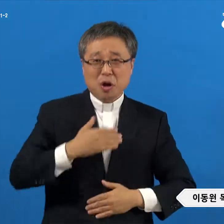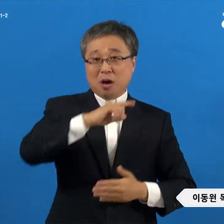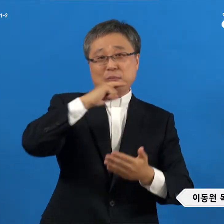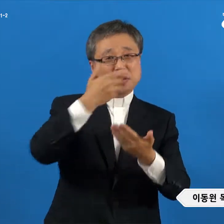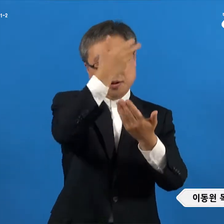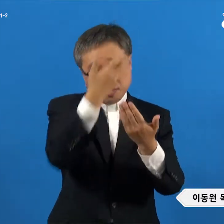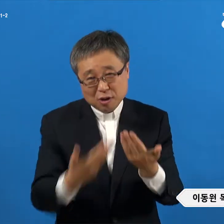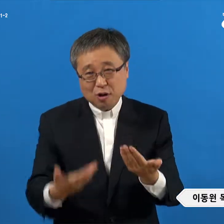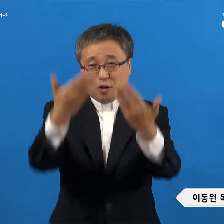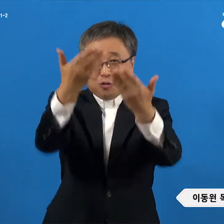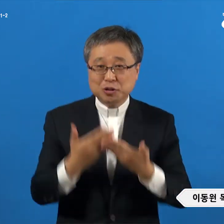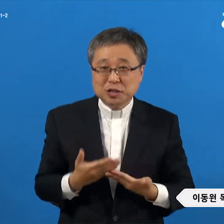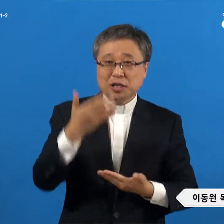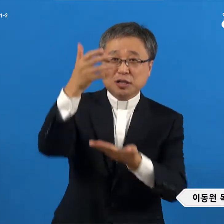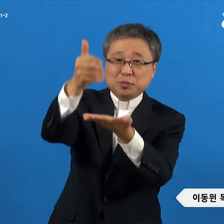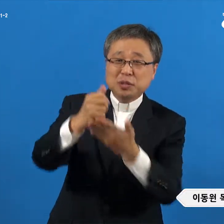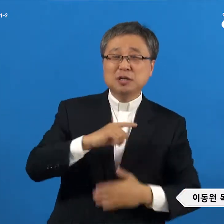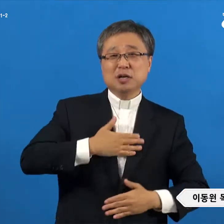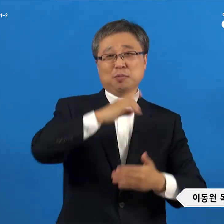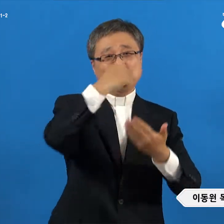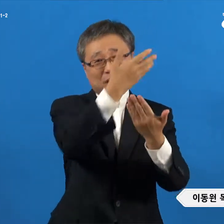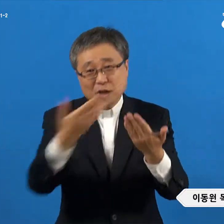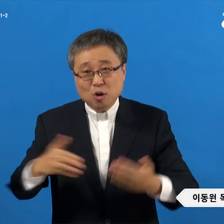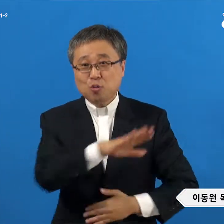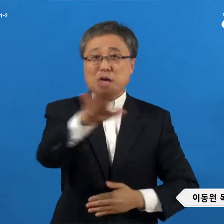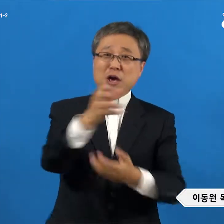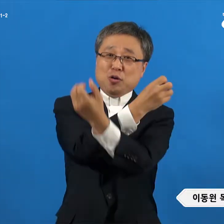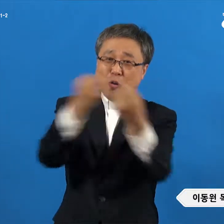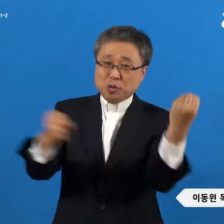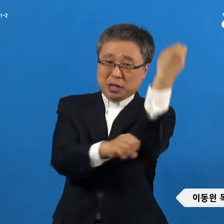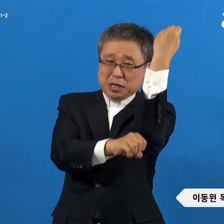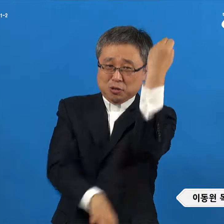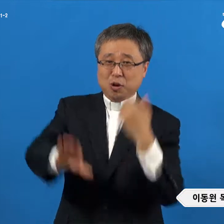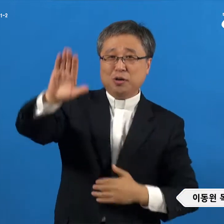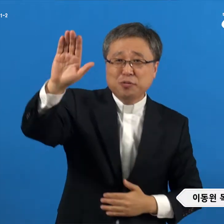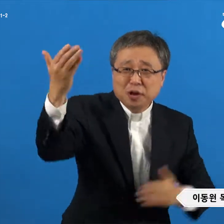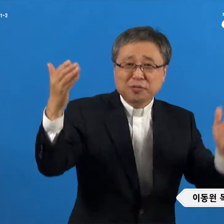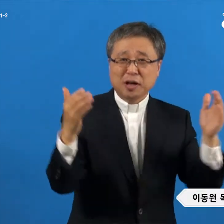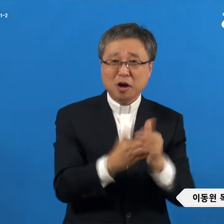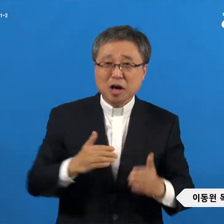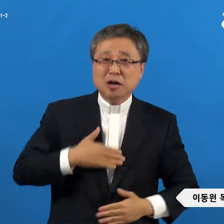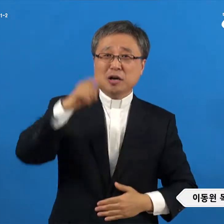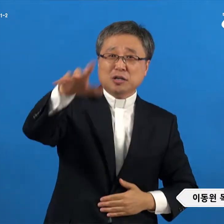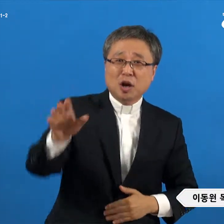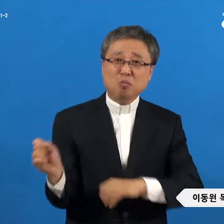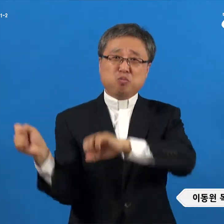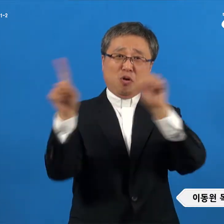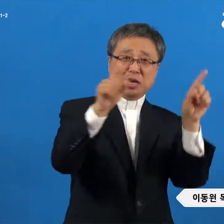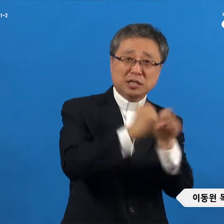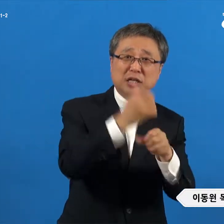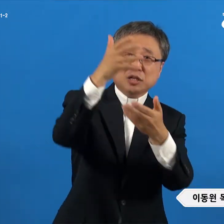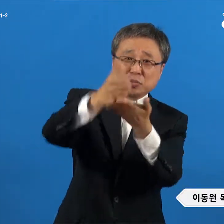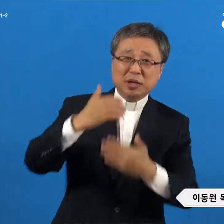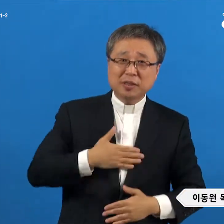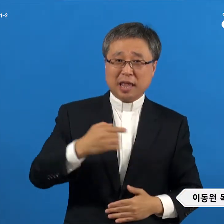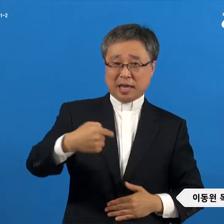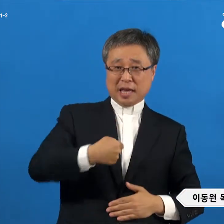그분, 그의 피 흘림이 우리의 용서의 근거가 되었다고, 거기서 부활하신 그분이 우리에게 새로운 삶을, 그리고